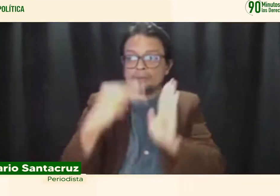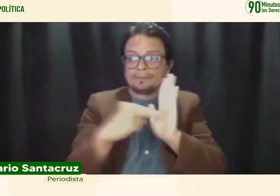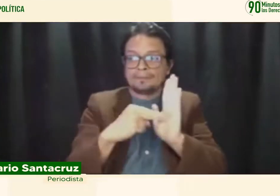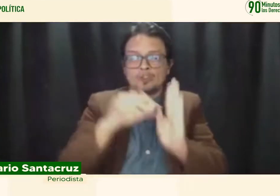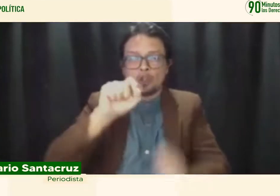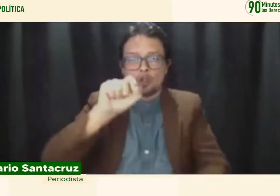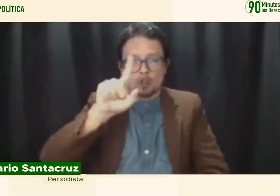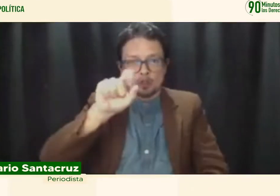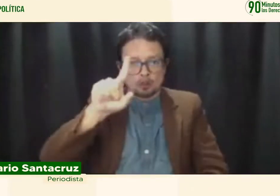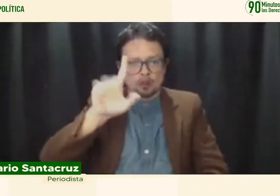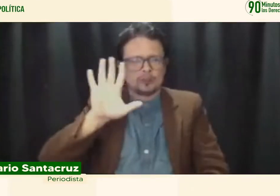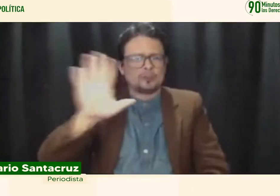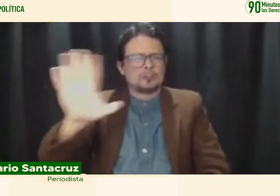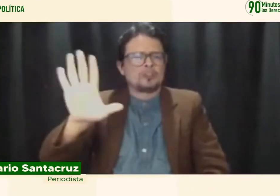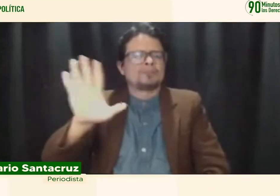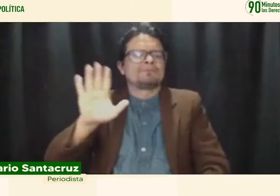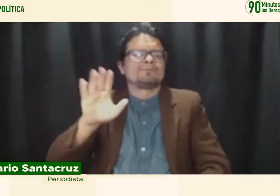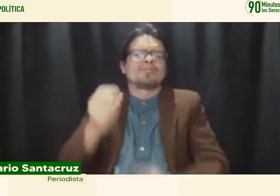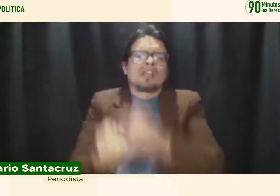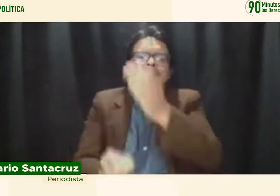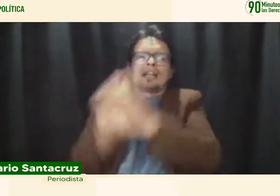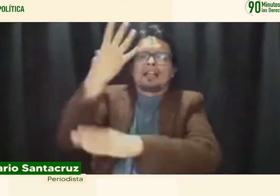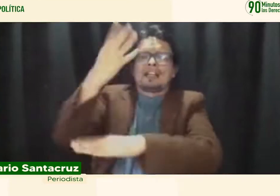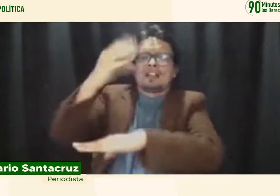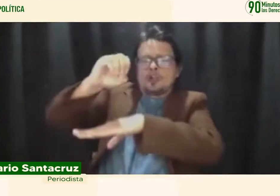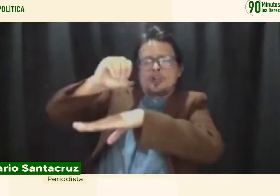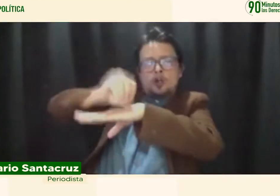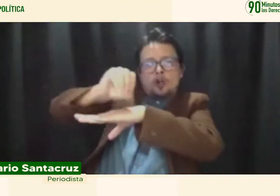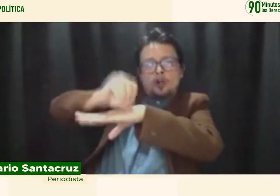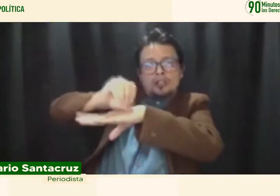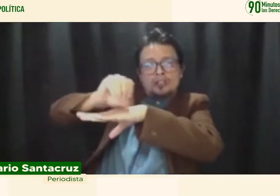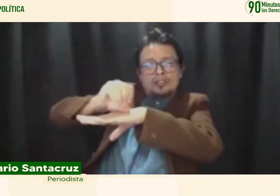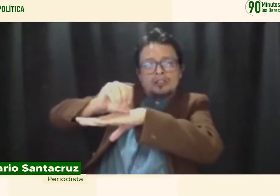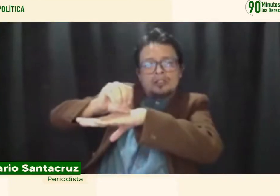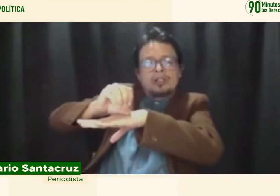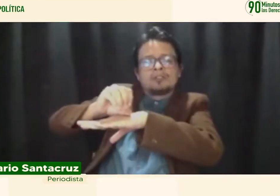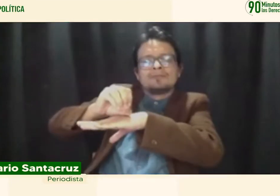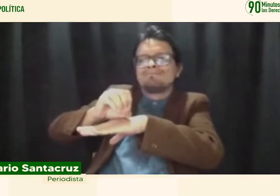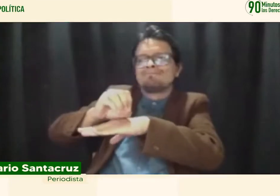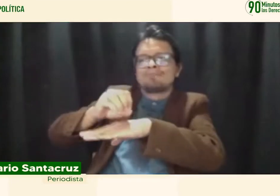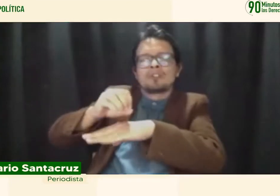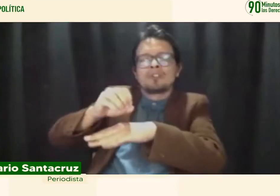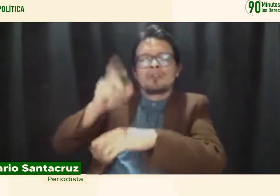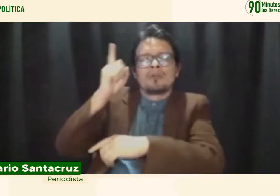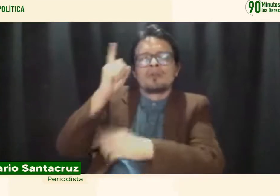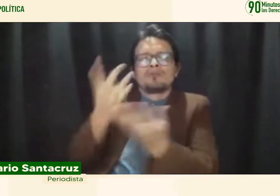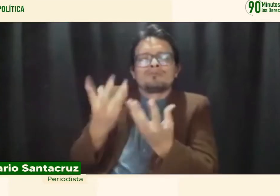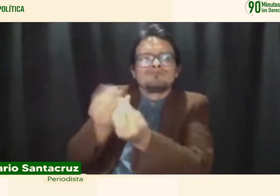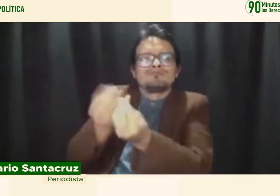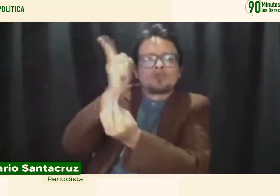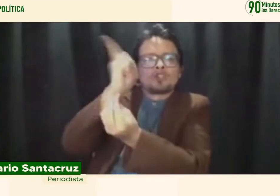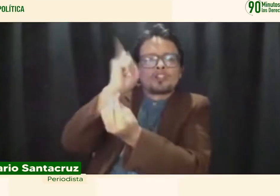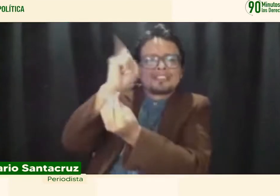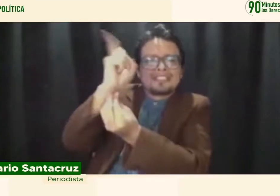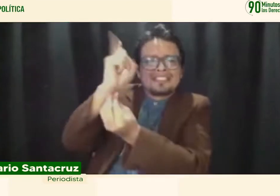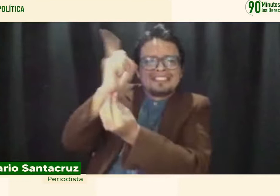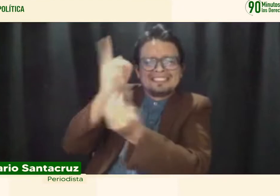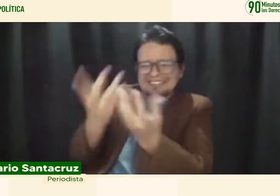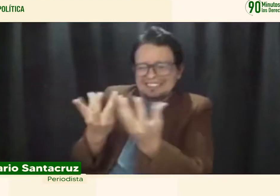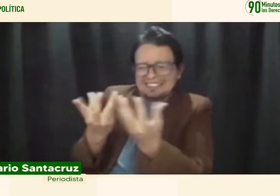75 del año 2011 estamos hablando de que la creación de una organización puede